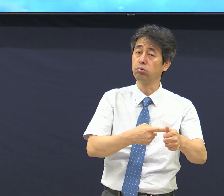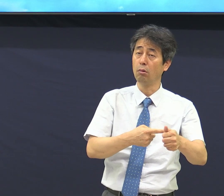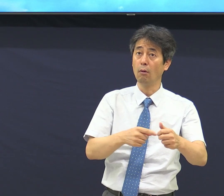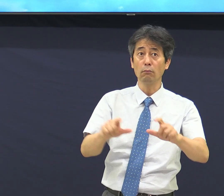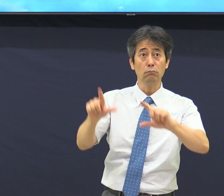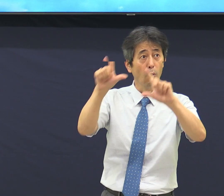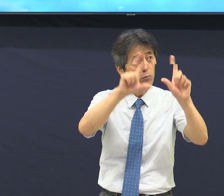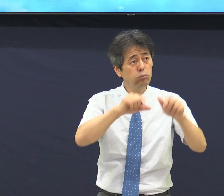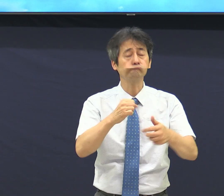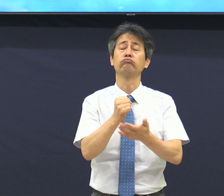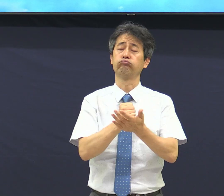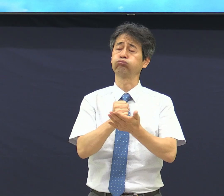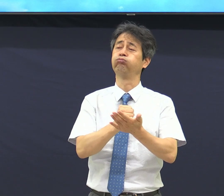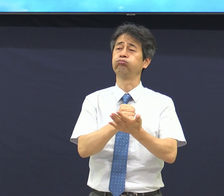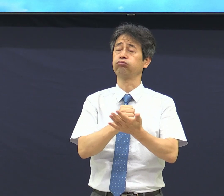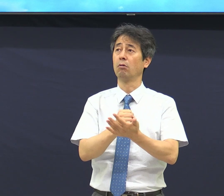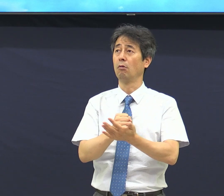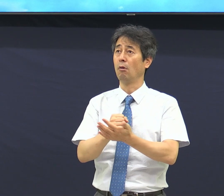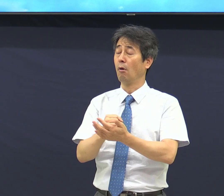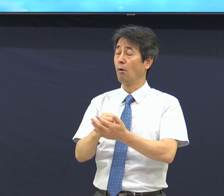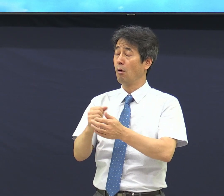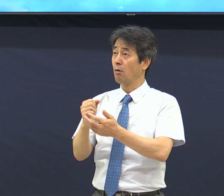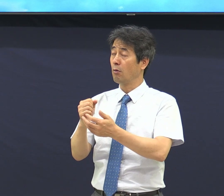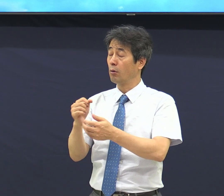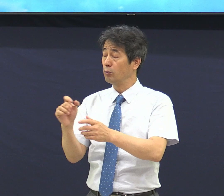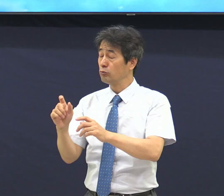자연스럽게 운명으로 살아가는데